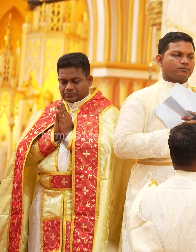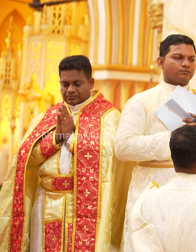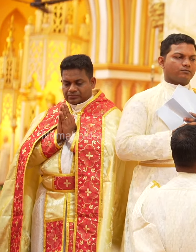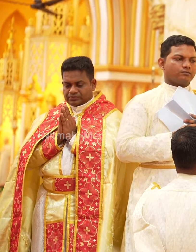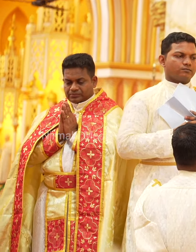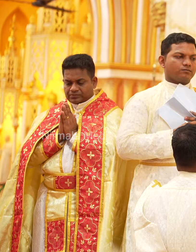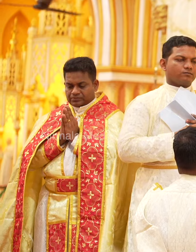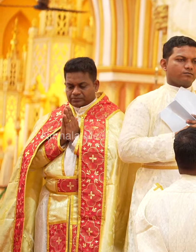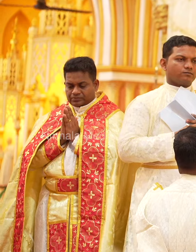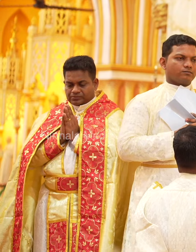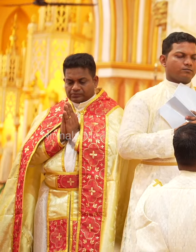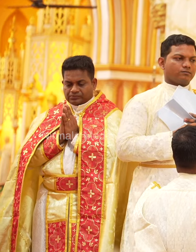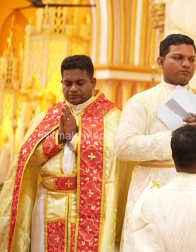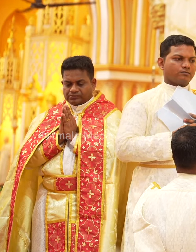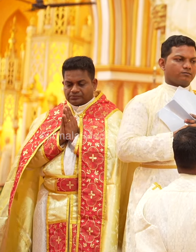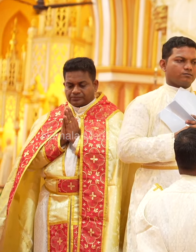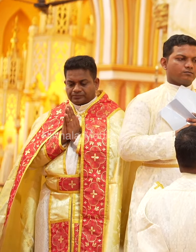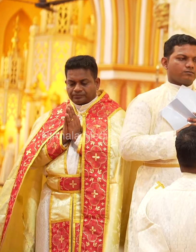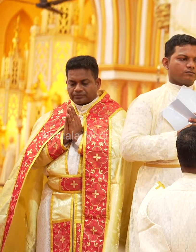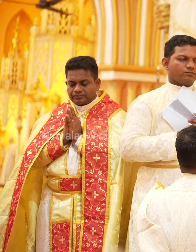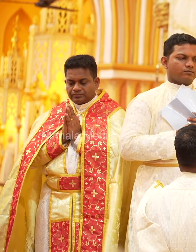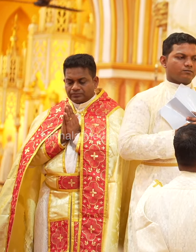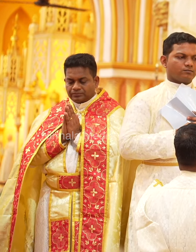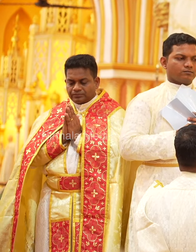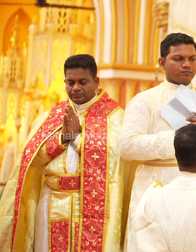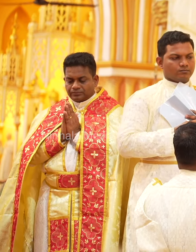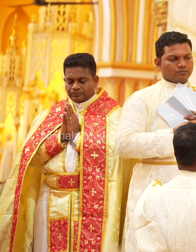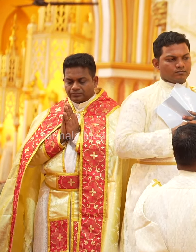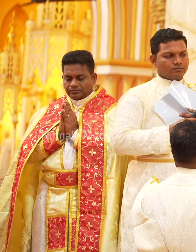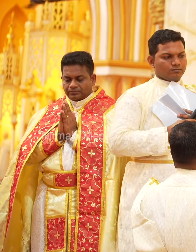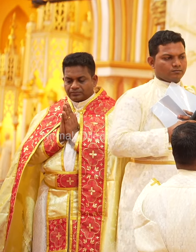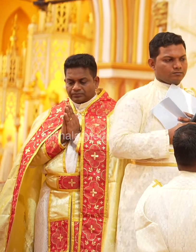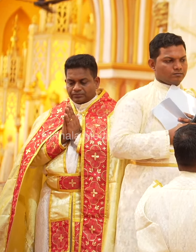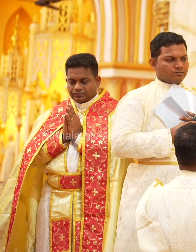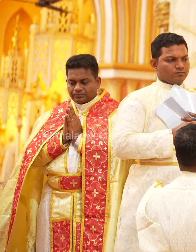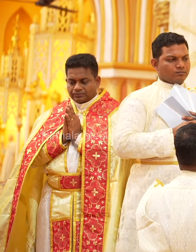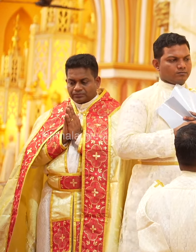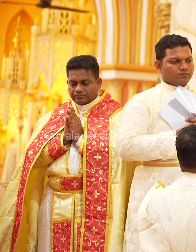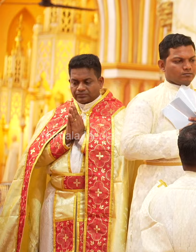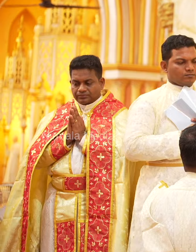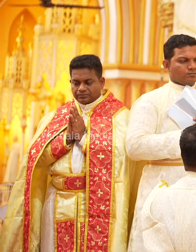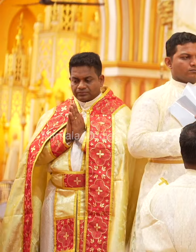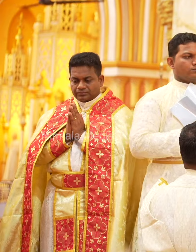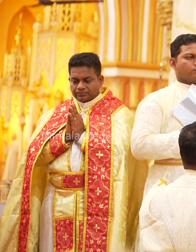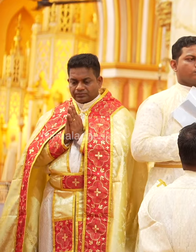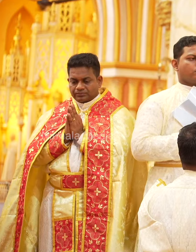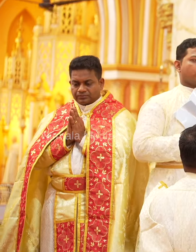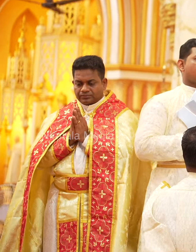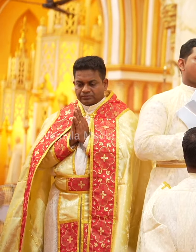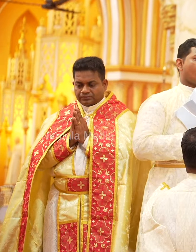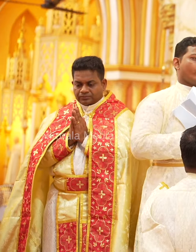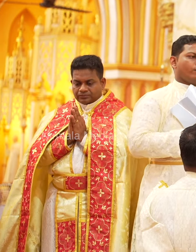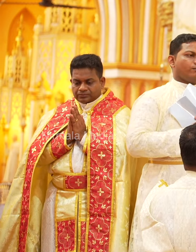എന്ന് ഇവിടെ കൂടിയിട്ടുള്ള വൈദികരോടും സന്യസ്തരോടും അൽമായ സഹോദരി സഹോദരന്മാരോടും ആർച്ച്